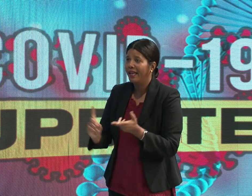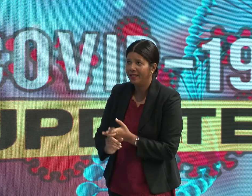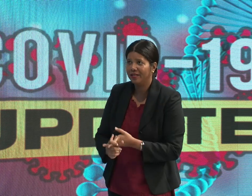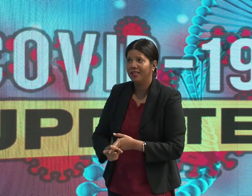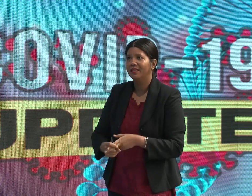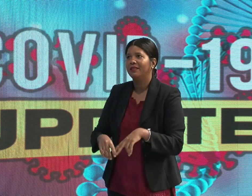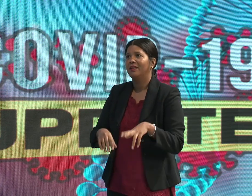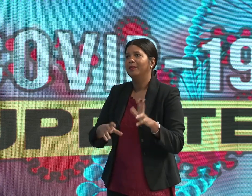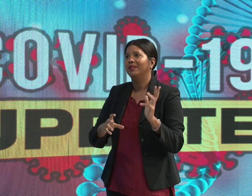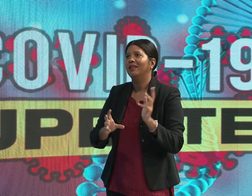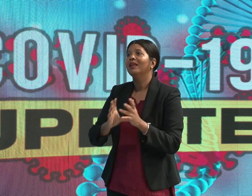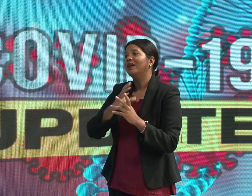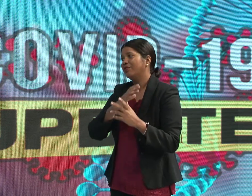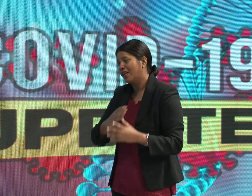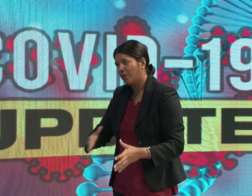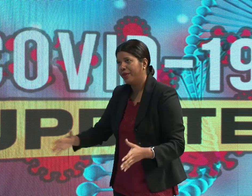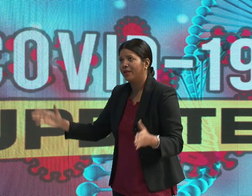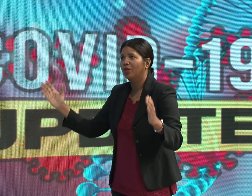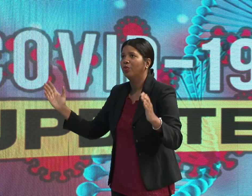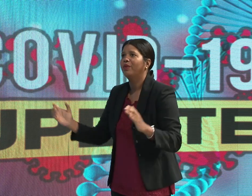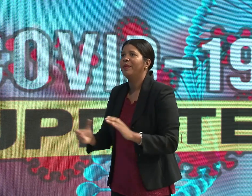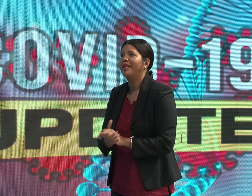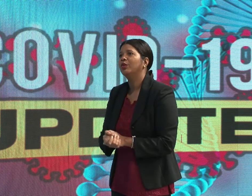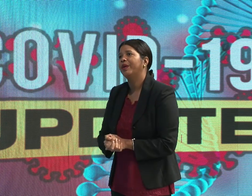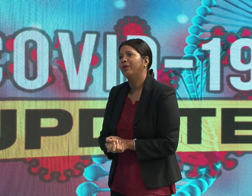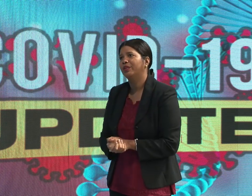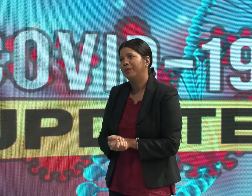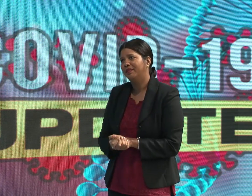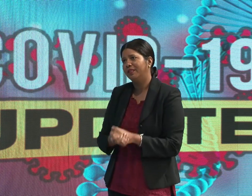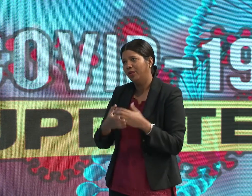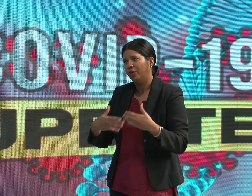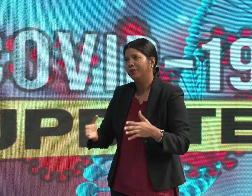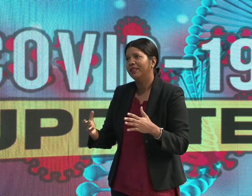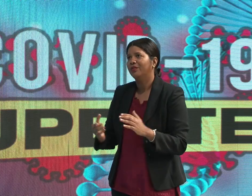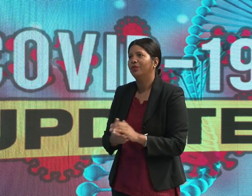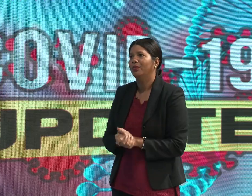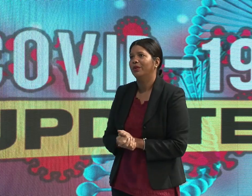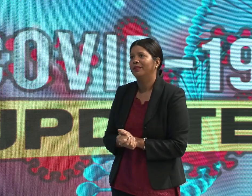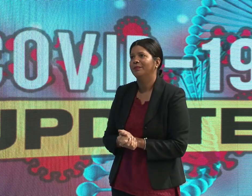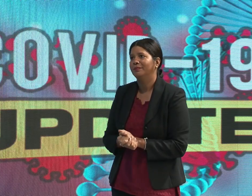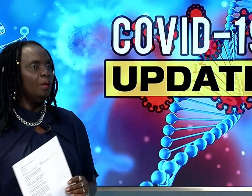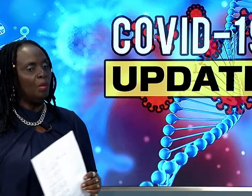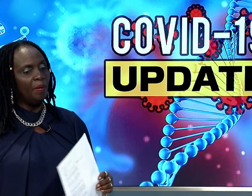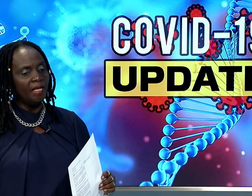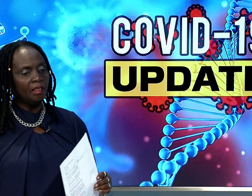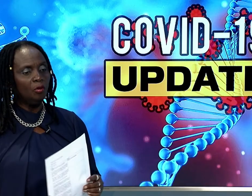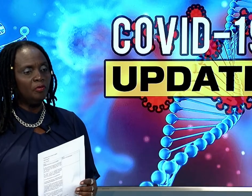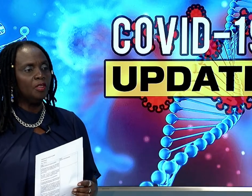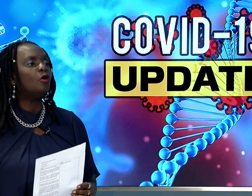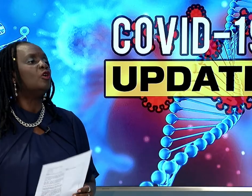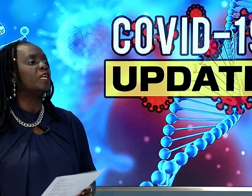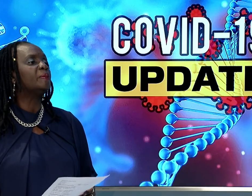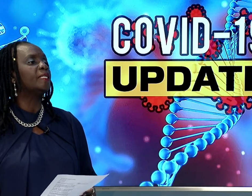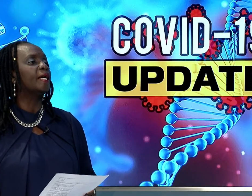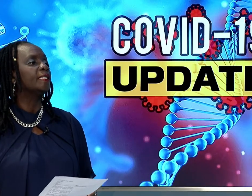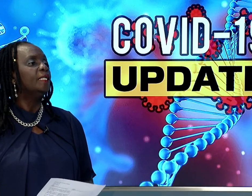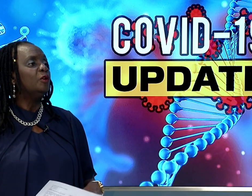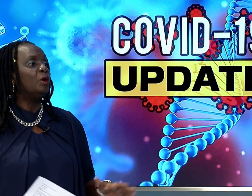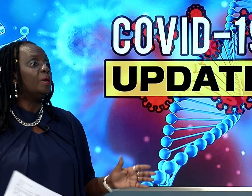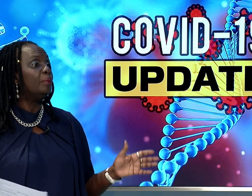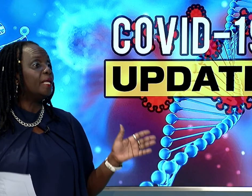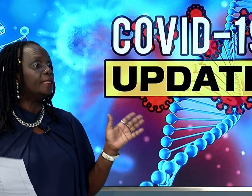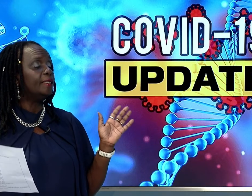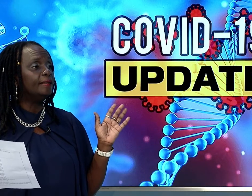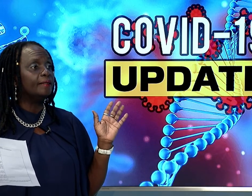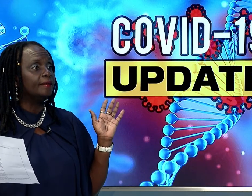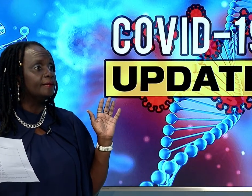betaald, entertainers zijn al betaald. En vandaag weer een groep van bijna 200 mensen die uitbetaald zullen worden. Okay. Maar pratende over de Grondgreepsstraat. Ja. We